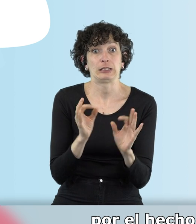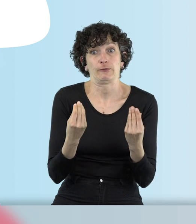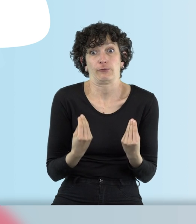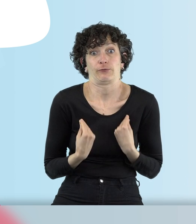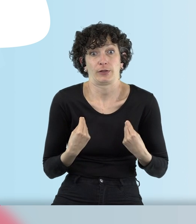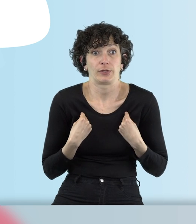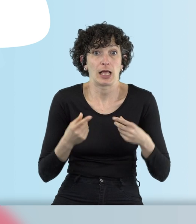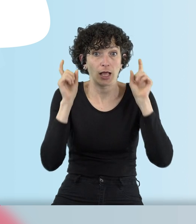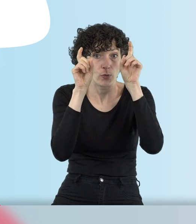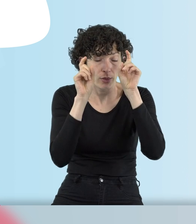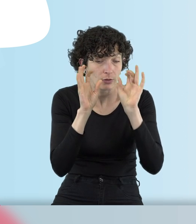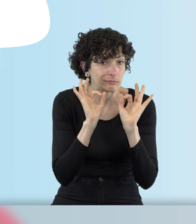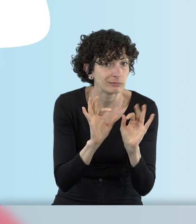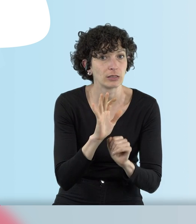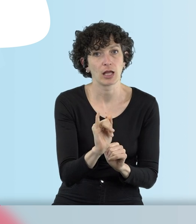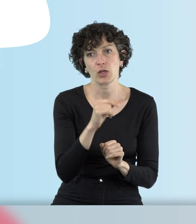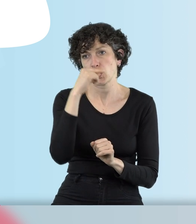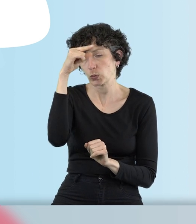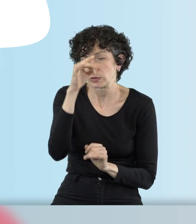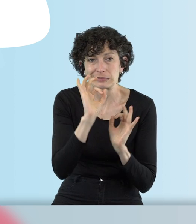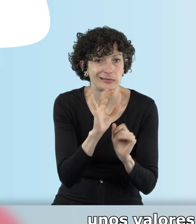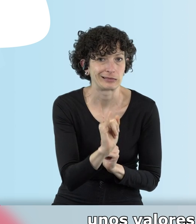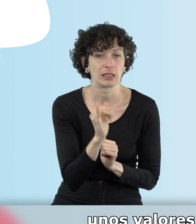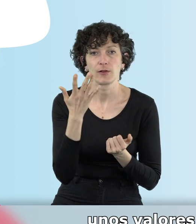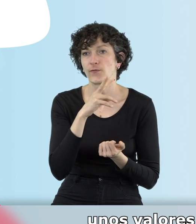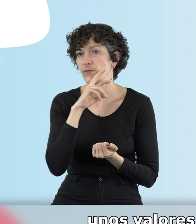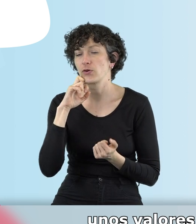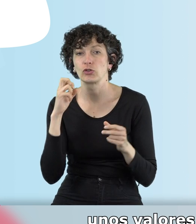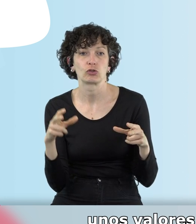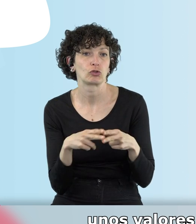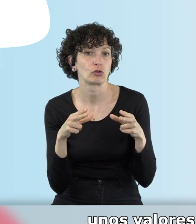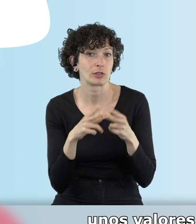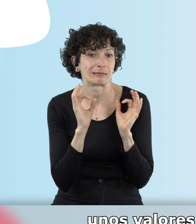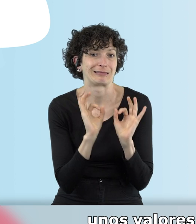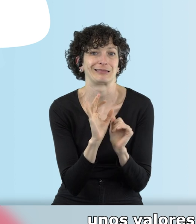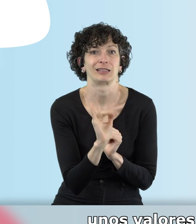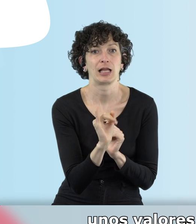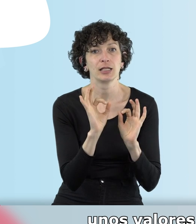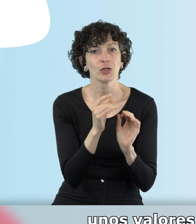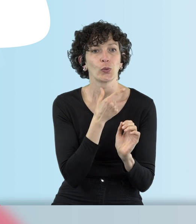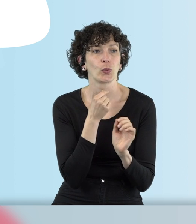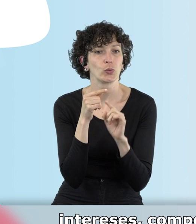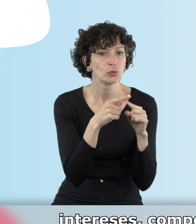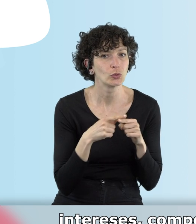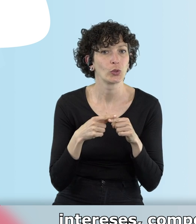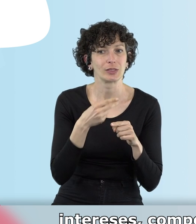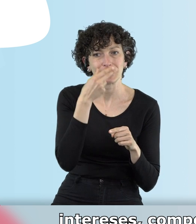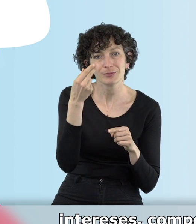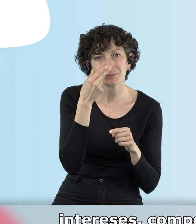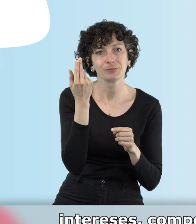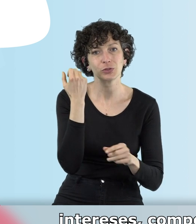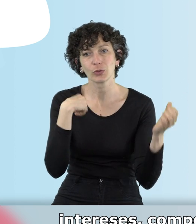histórico, recibe una educación, una cultura, unos valores sociales que hace que compartan gustos,